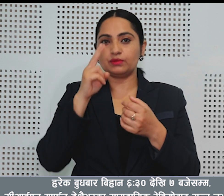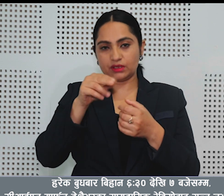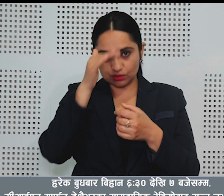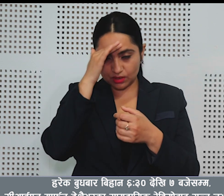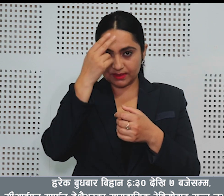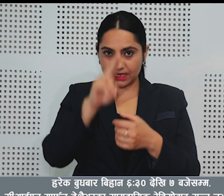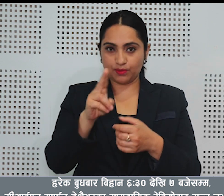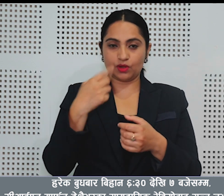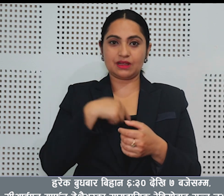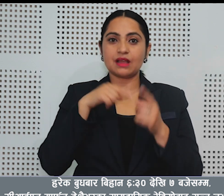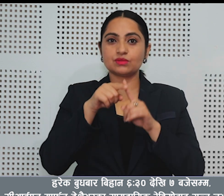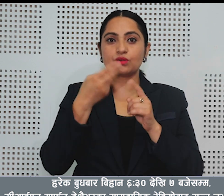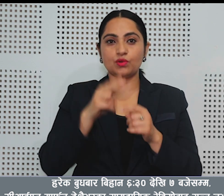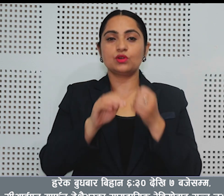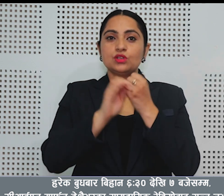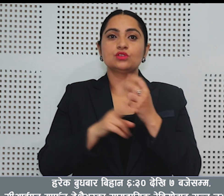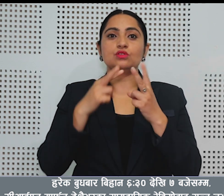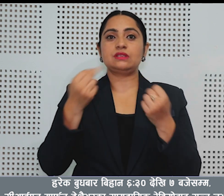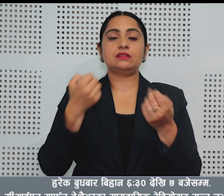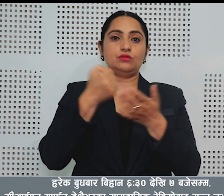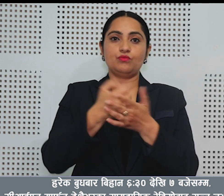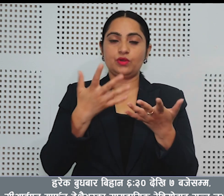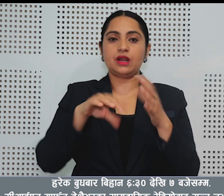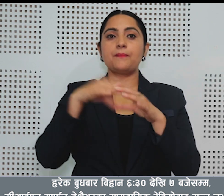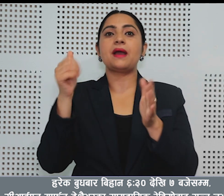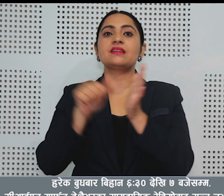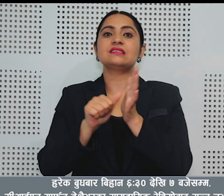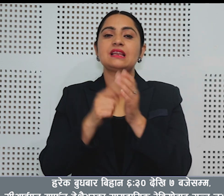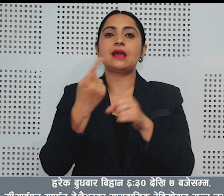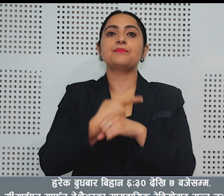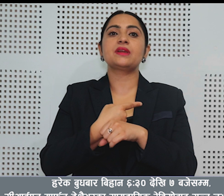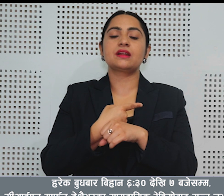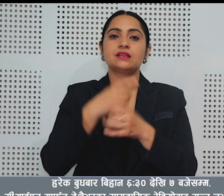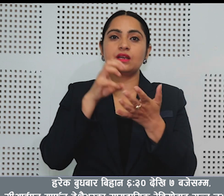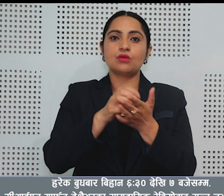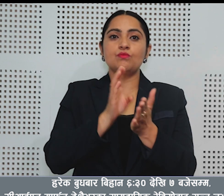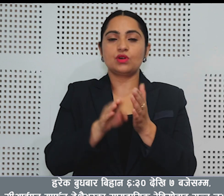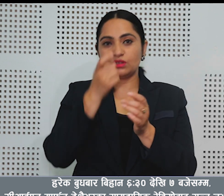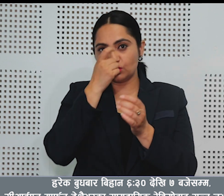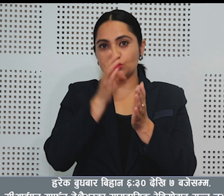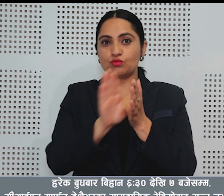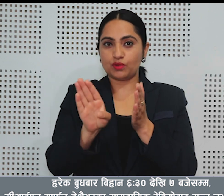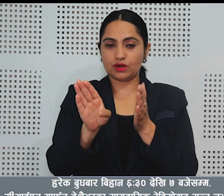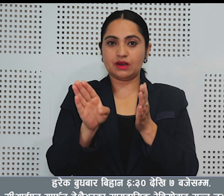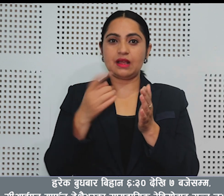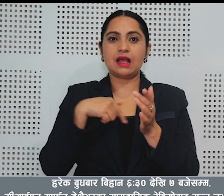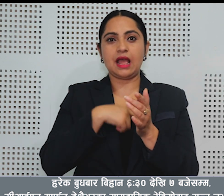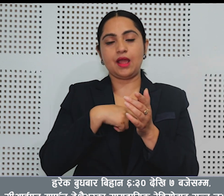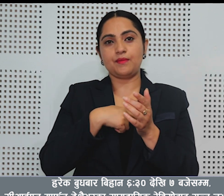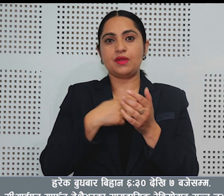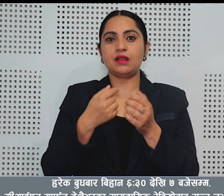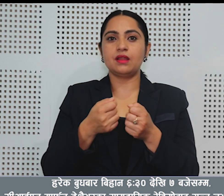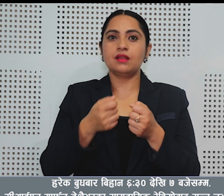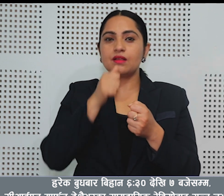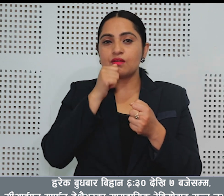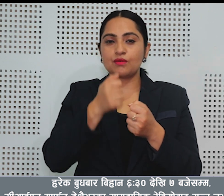समस्या भएर हामीलाई चाहिँ हामीसँग भएको स्रोत साधनले नदानेर हामीले बाहिरी जिल्ला वीरगन्जबाट अब चितवनबाट चाहिँ हामीले चाहिँ मगाउनु पर्यो दमकल